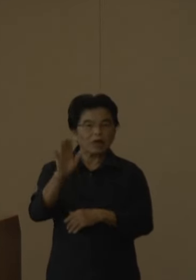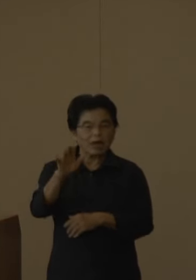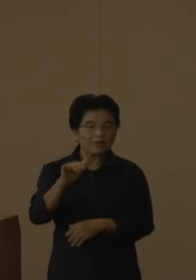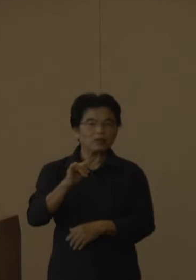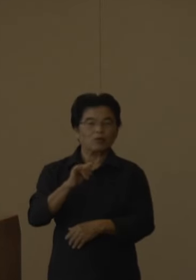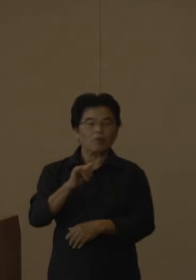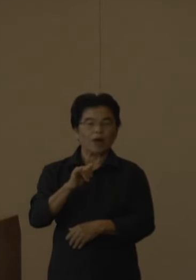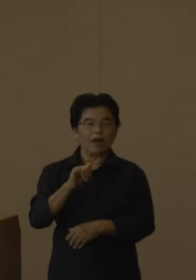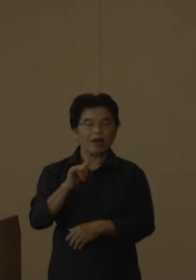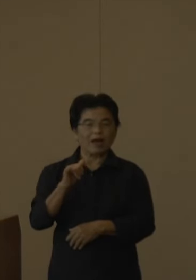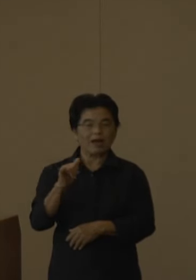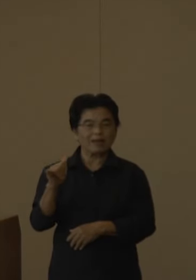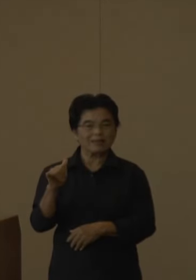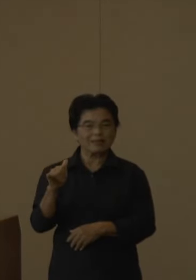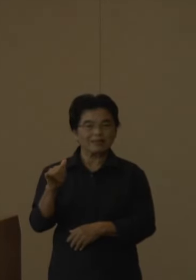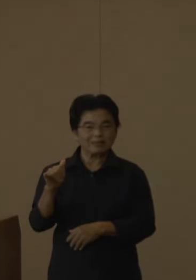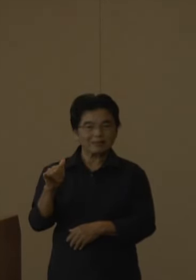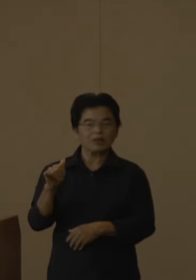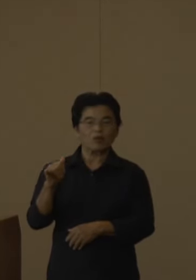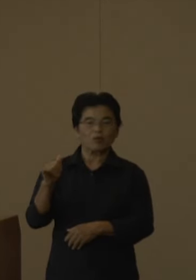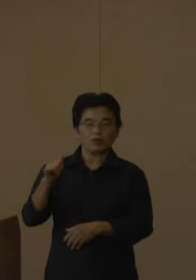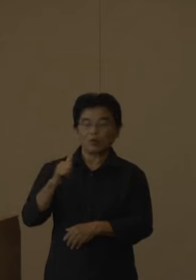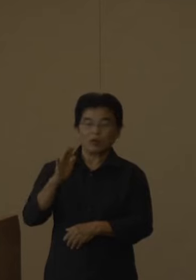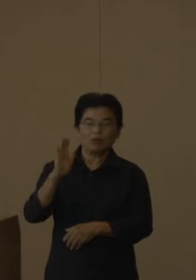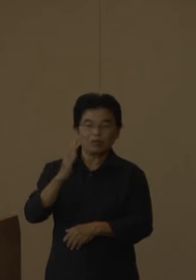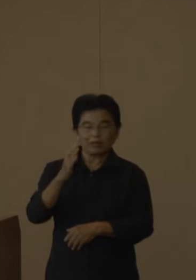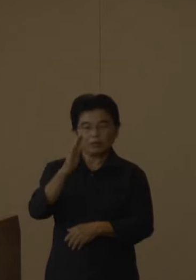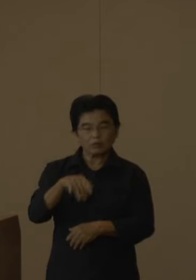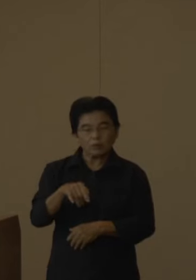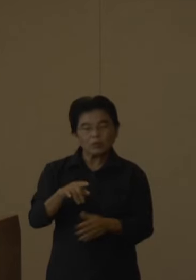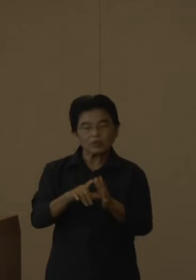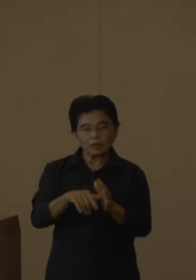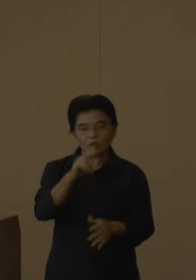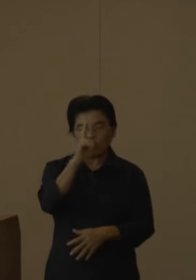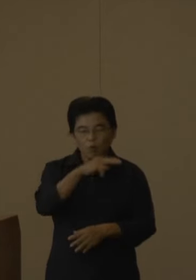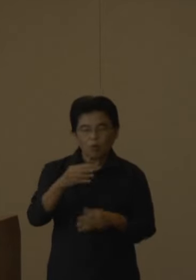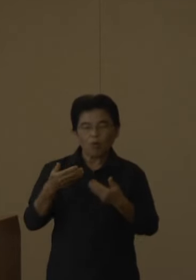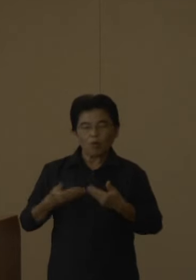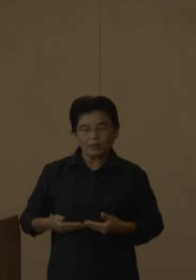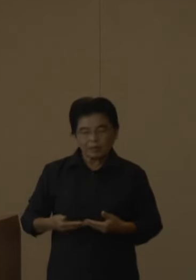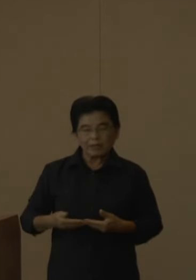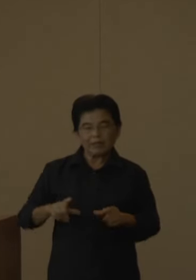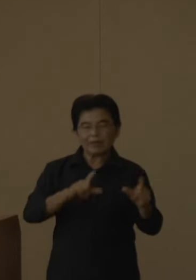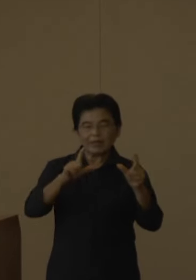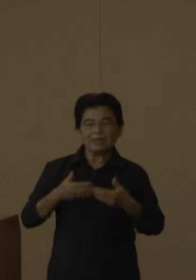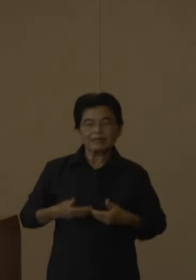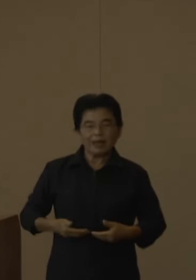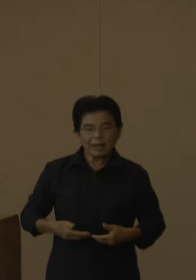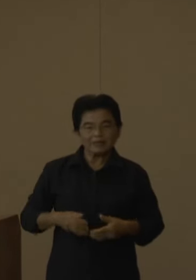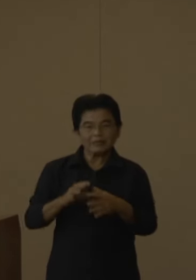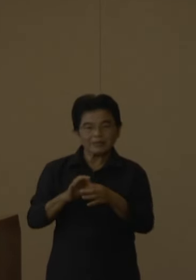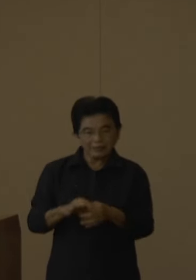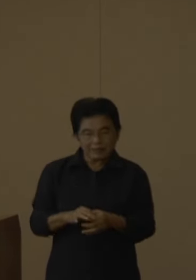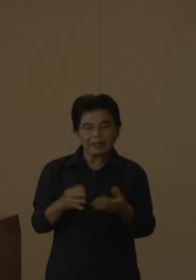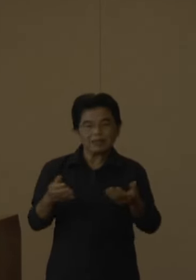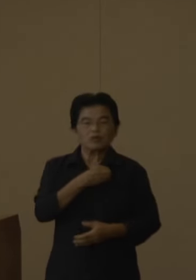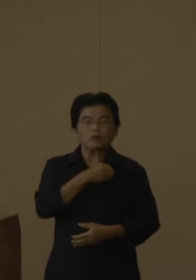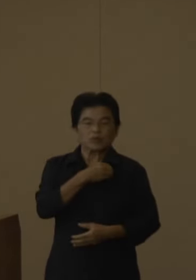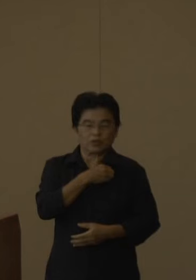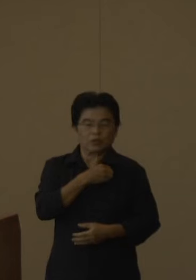話は、かかってこなかったんですけど、その日の午後には、生活安全安心課の職員も登庁して勤務にはついていたんです